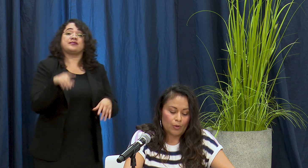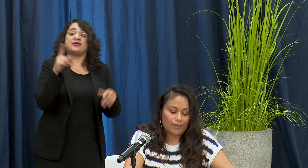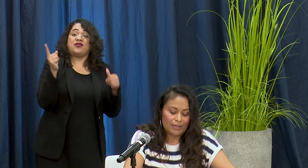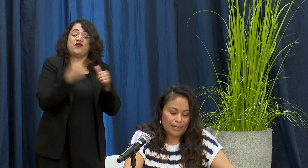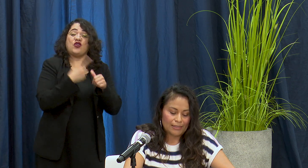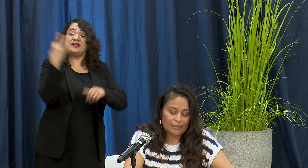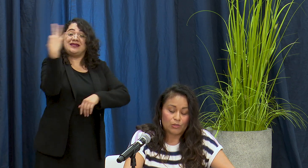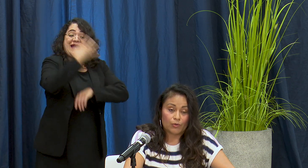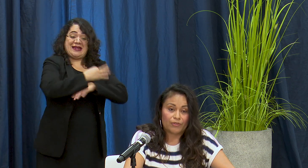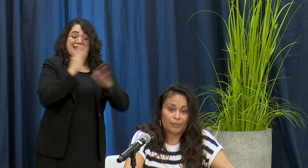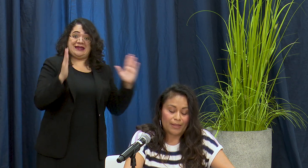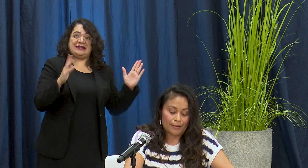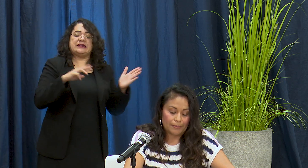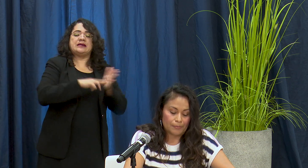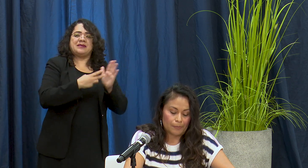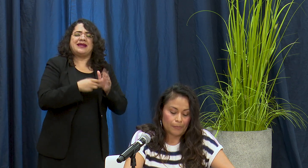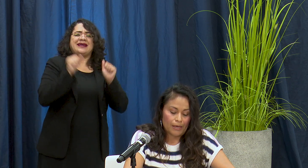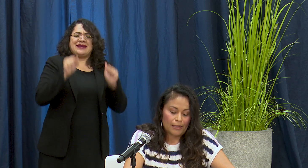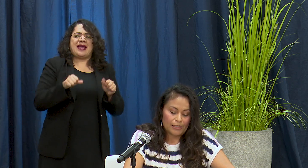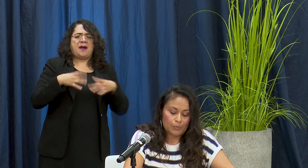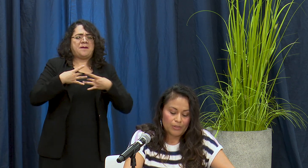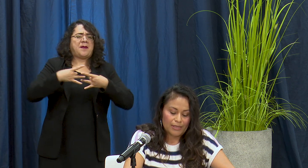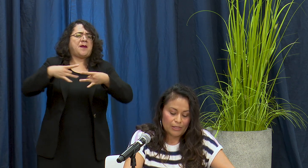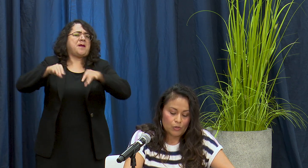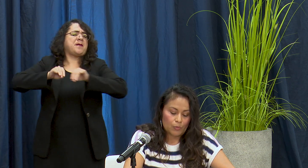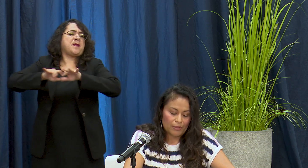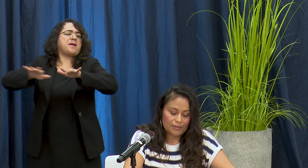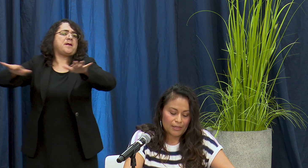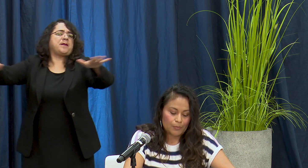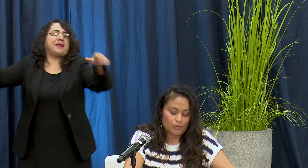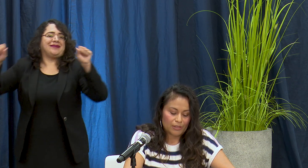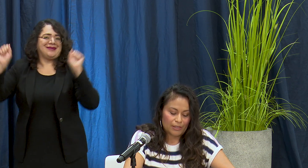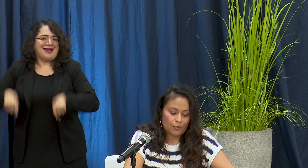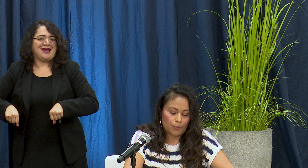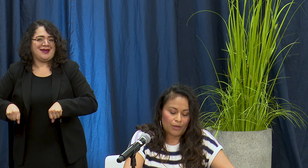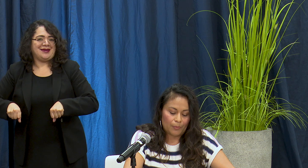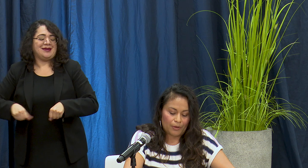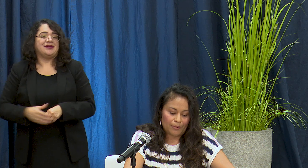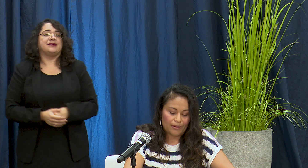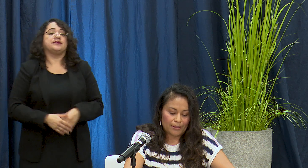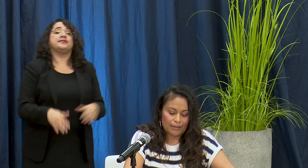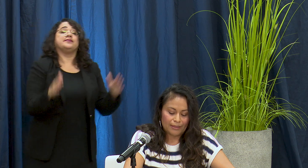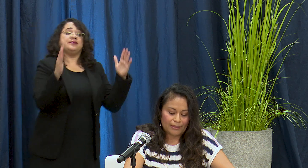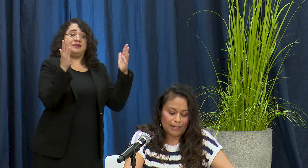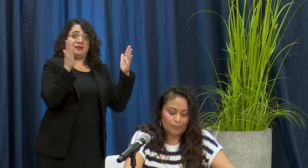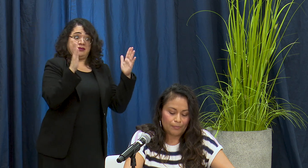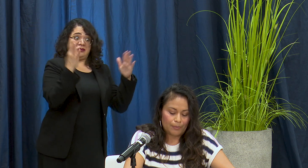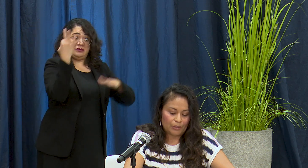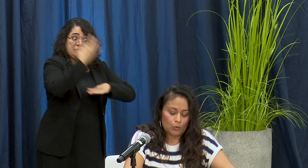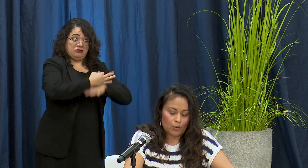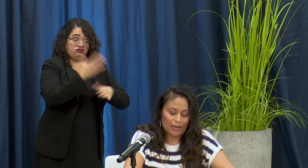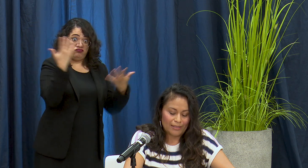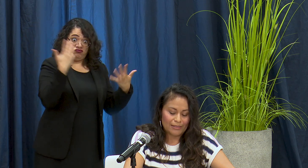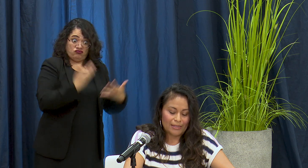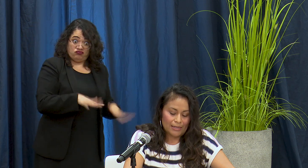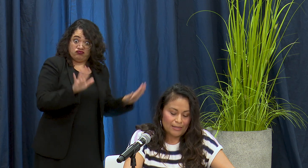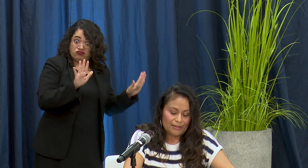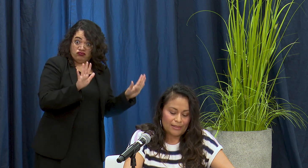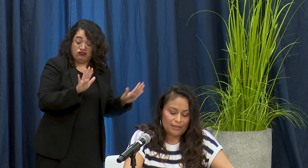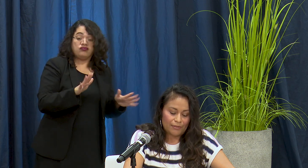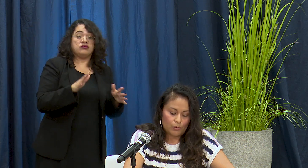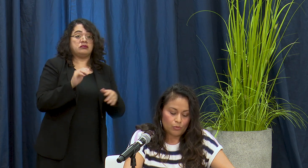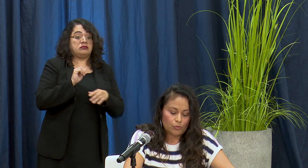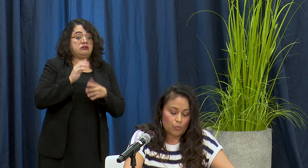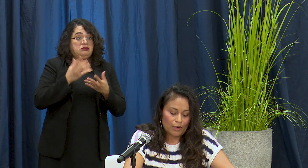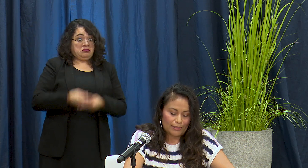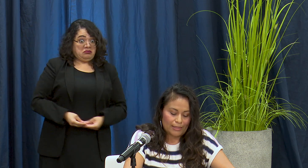primeros 9 días de su enfermedad. Después de eso, puede ser positivo por la prueba de detectar particulares